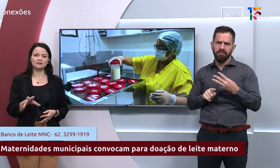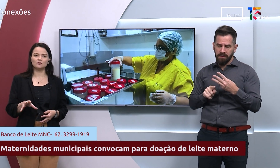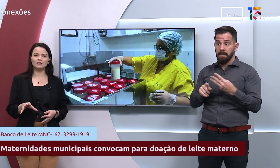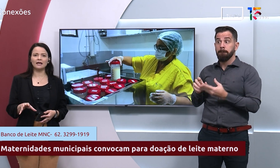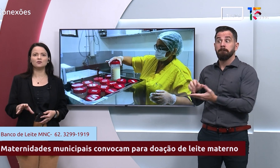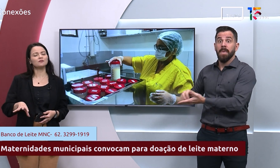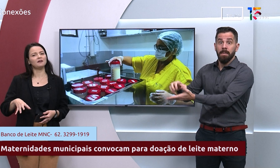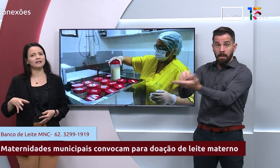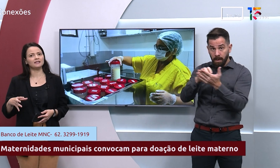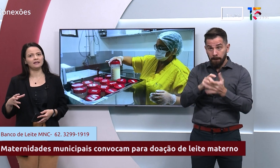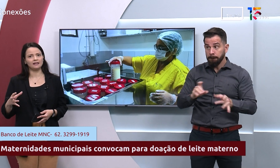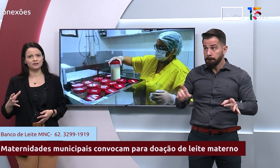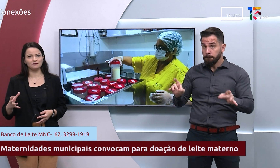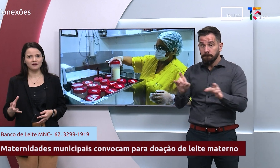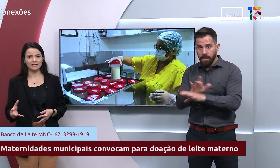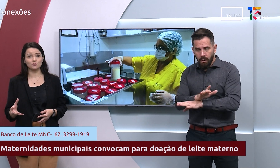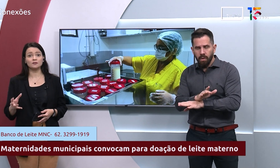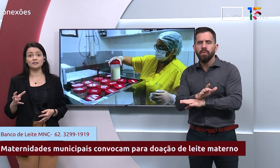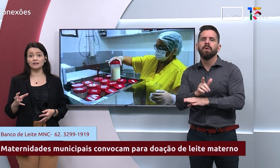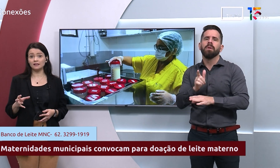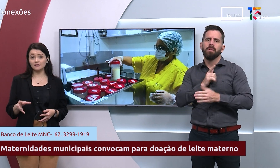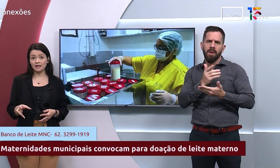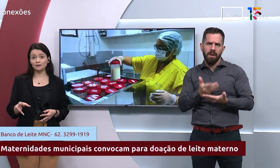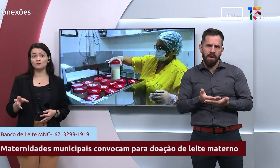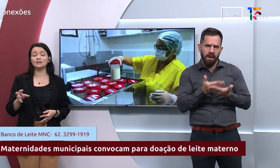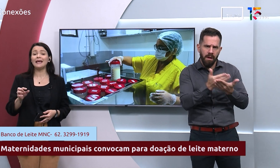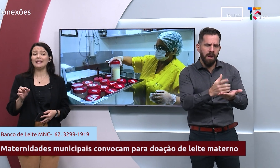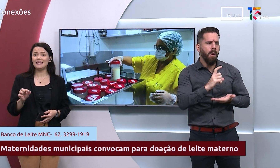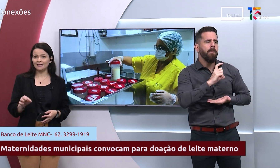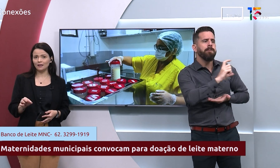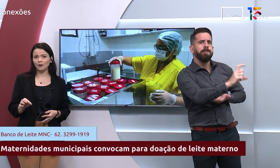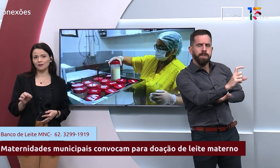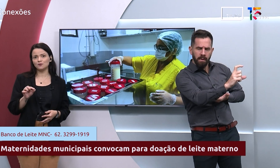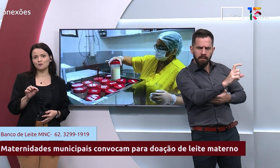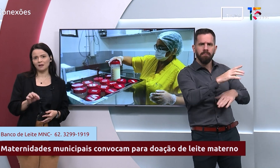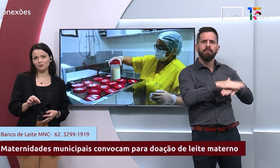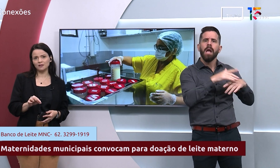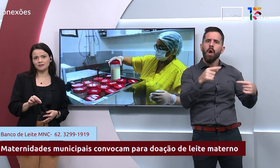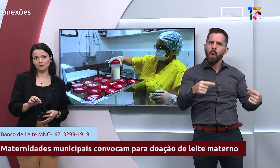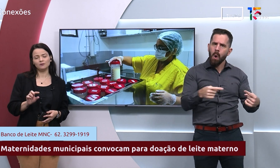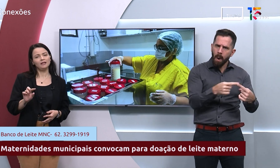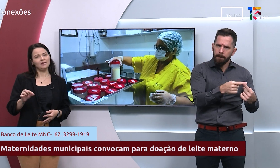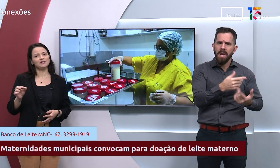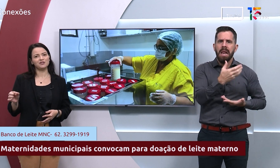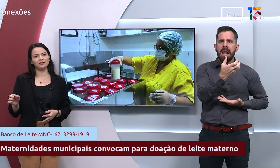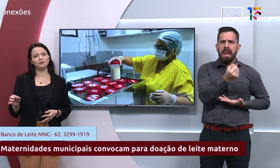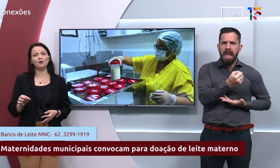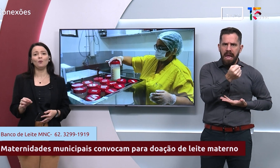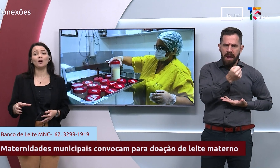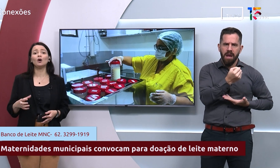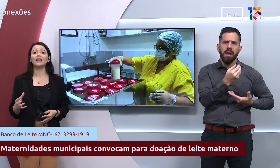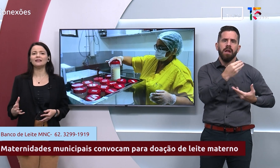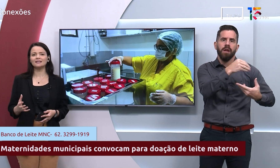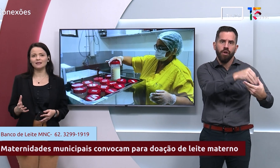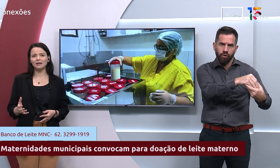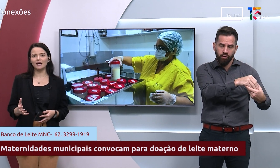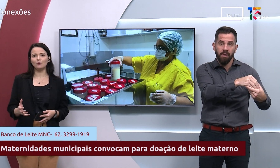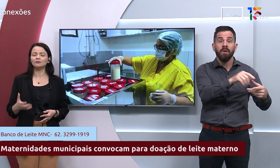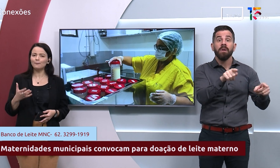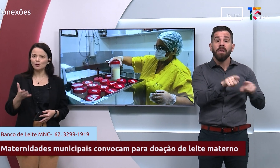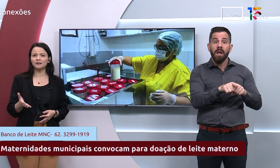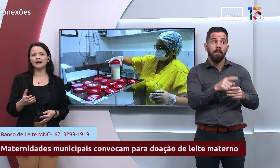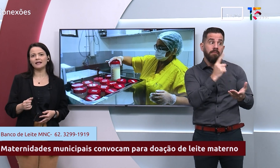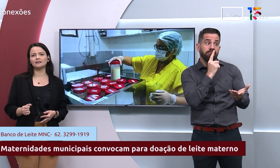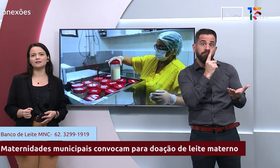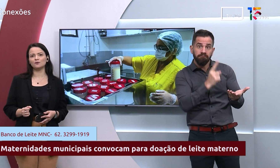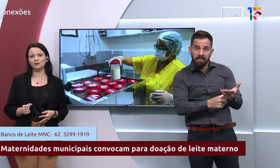equipes dessas unidades fazem a entrega de frascos esterilizados e adequados para a doação e agendam uma coleta semanal